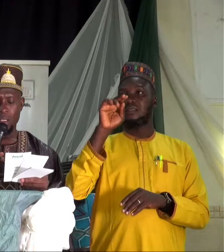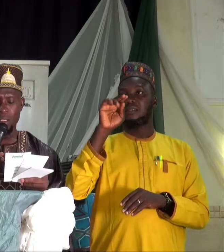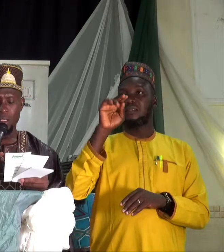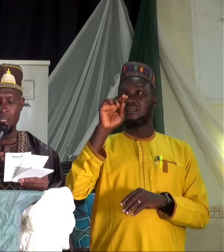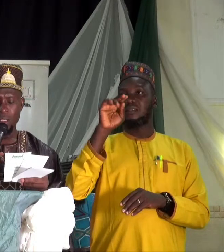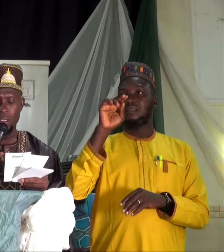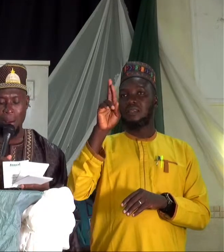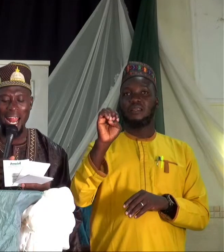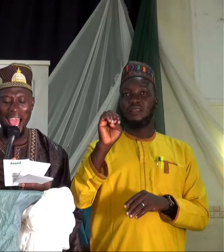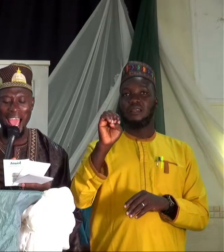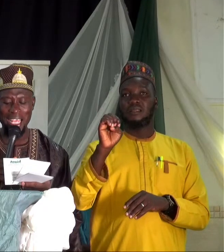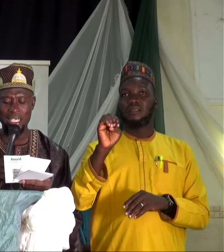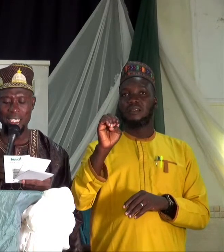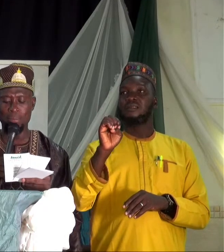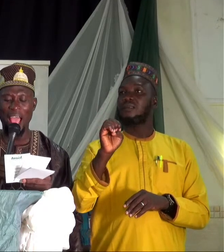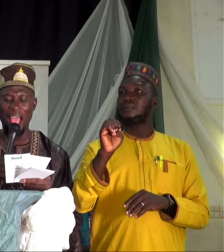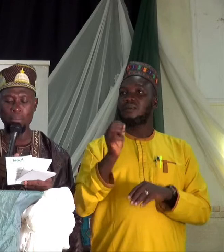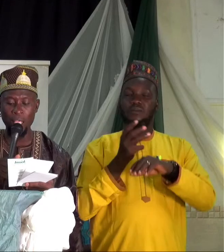Ibadan.